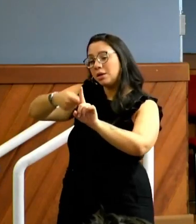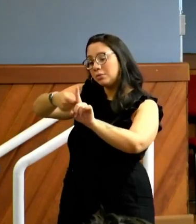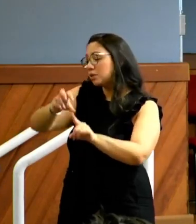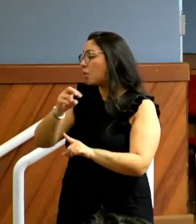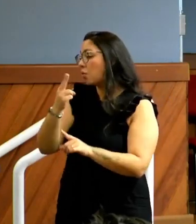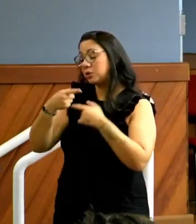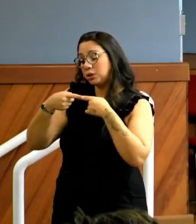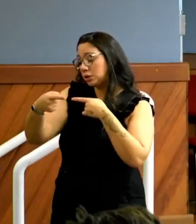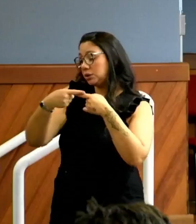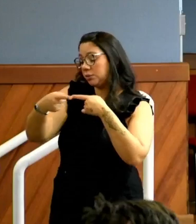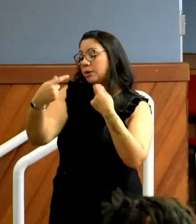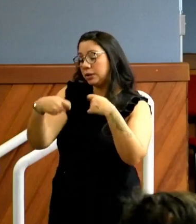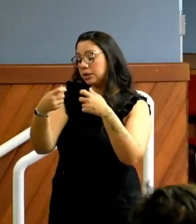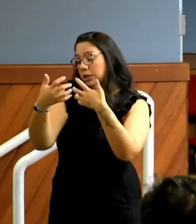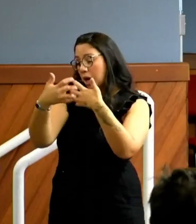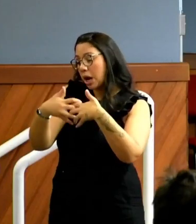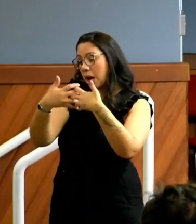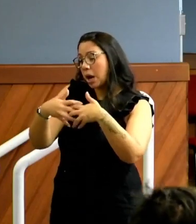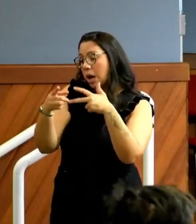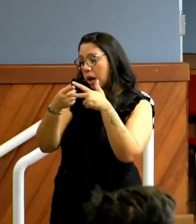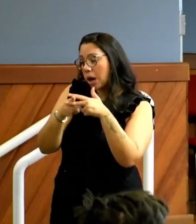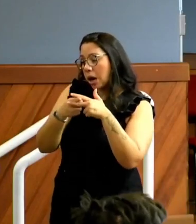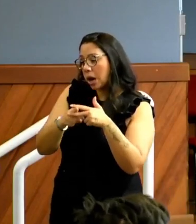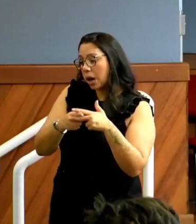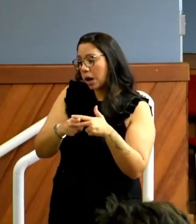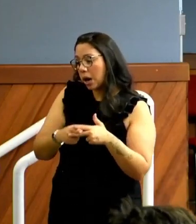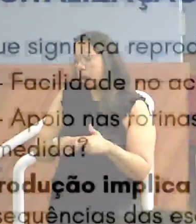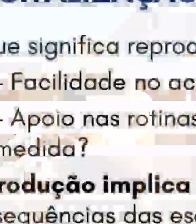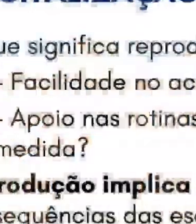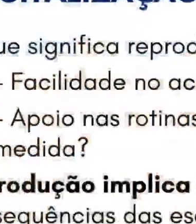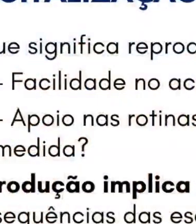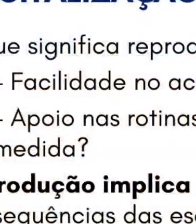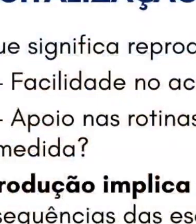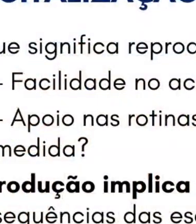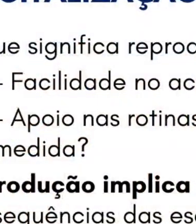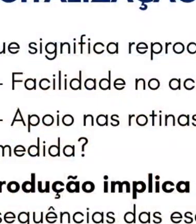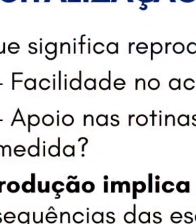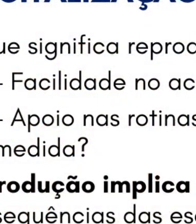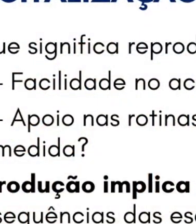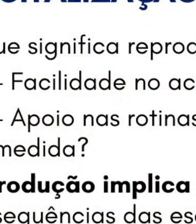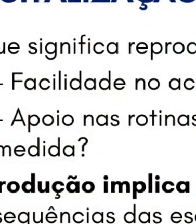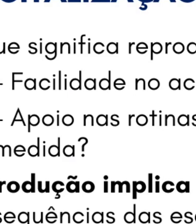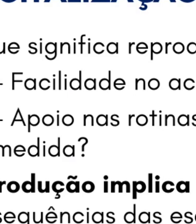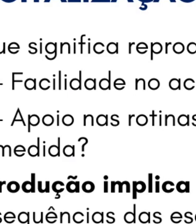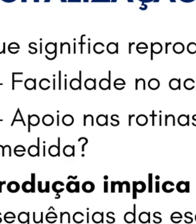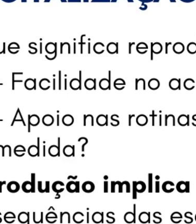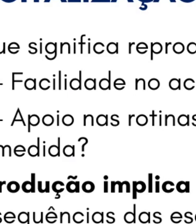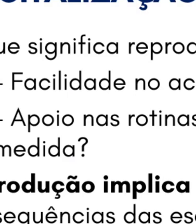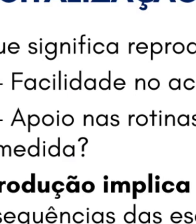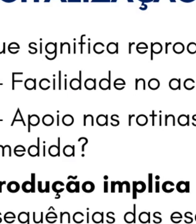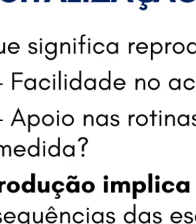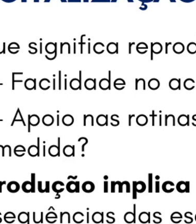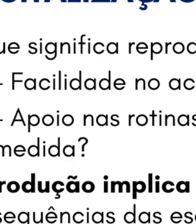né? Bom, vamos lá. Então, reproduzir. É facilidade no acesso e apoio nas rotinas de